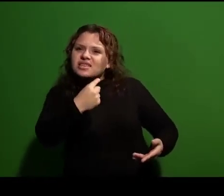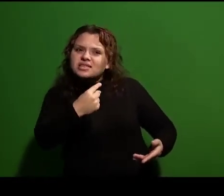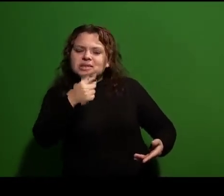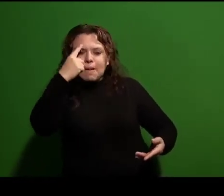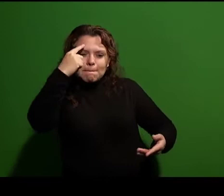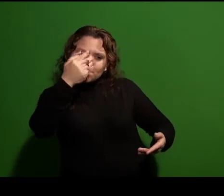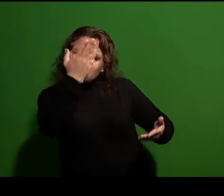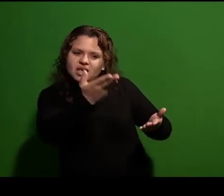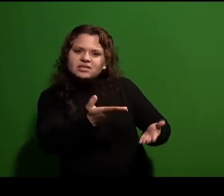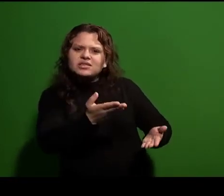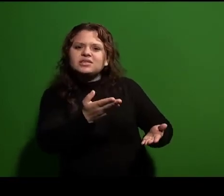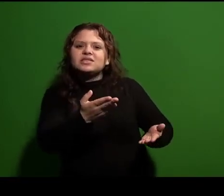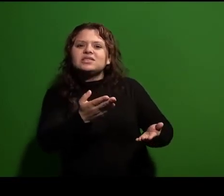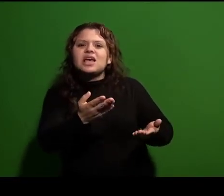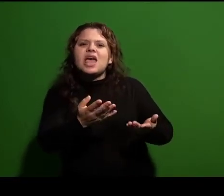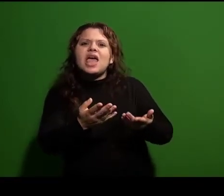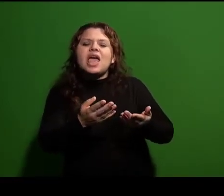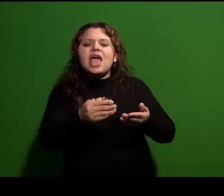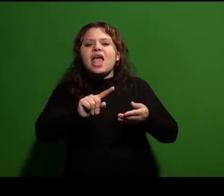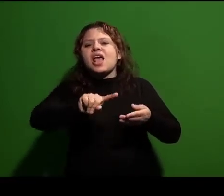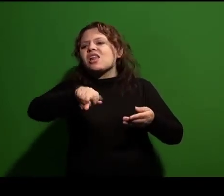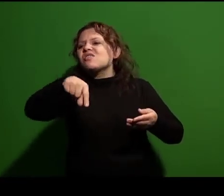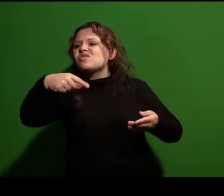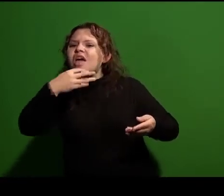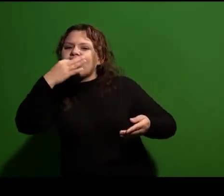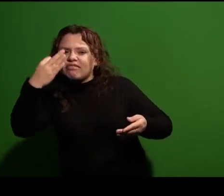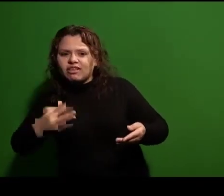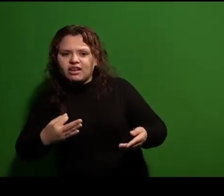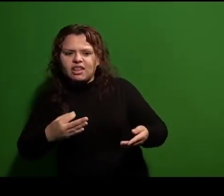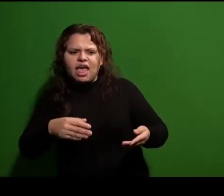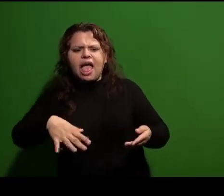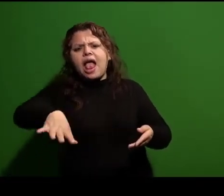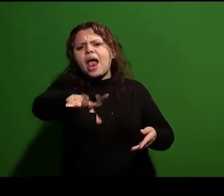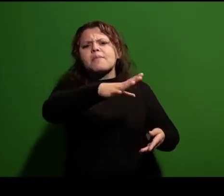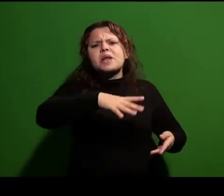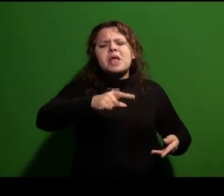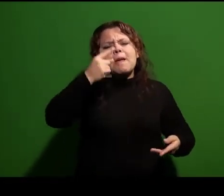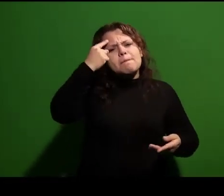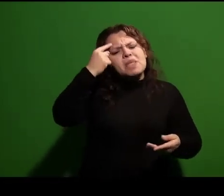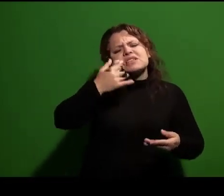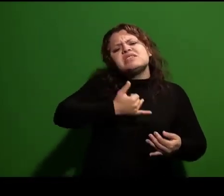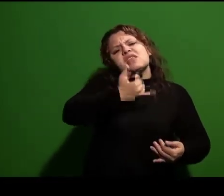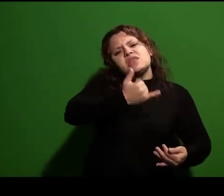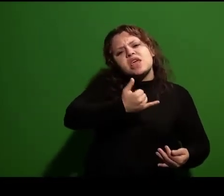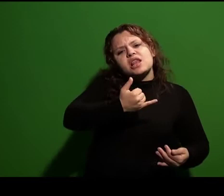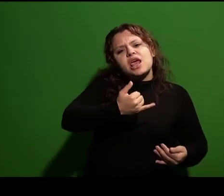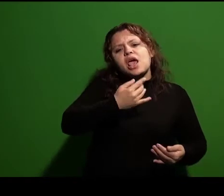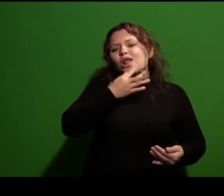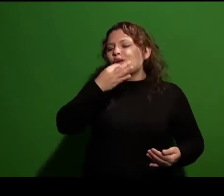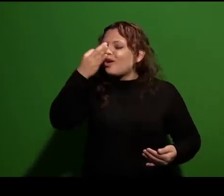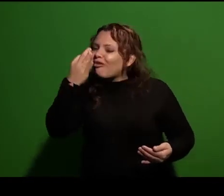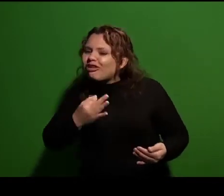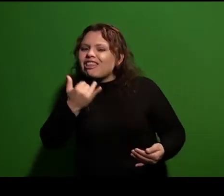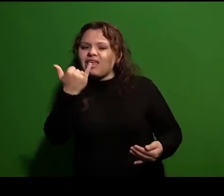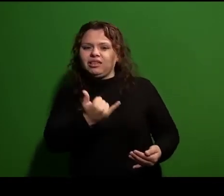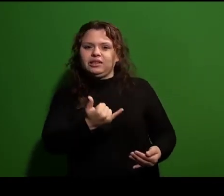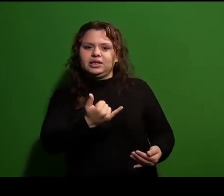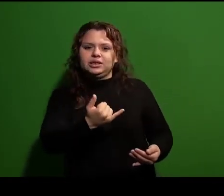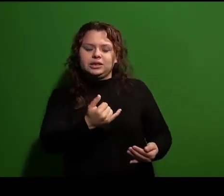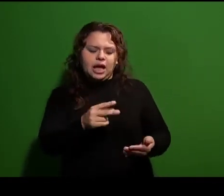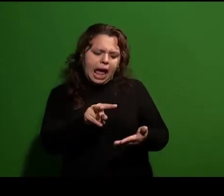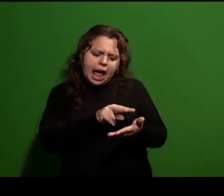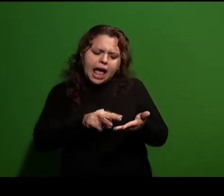hace. Hay una brecha aún mayor entre la experiencia espiritual que la Odisea cree que tiene y lo que realmente